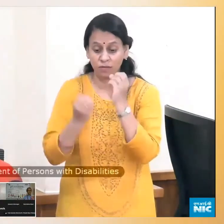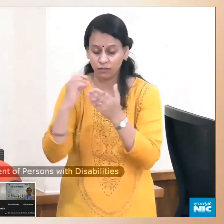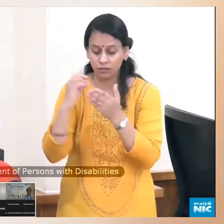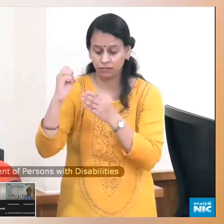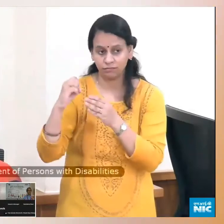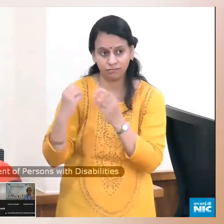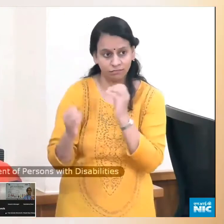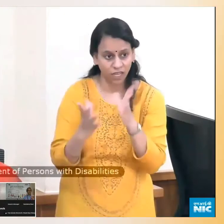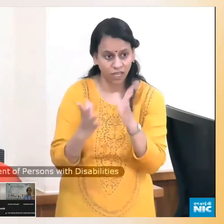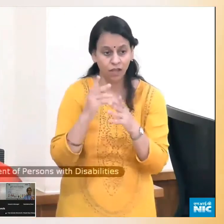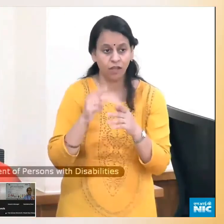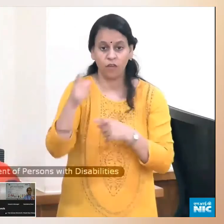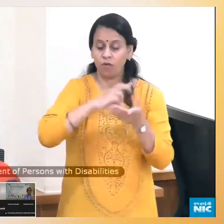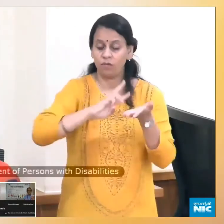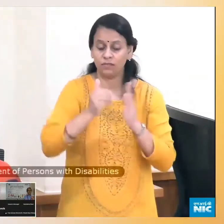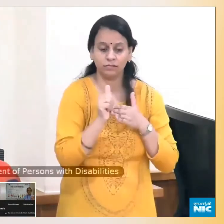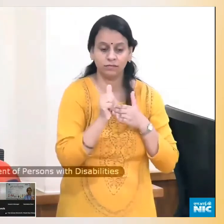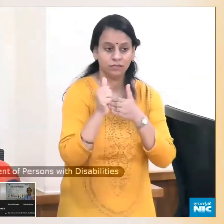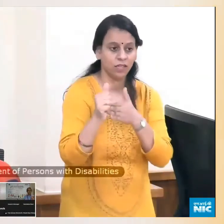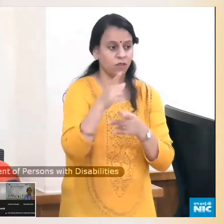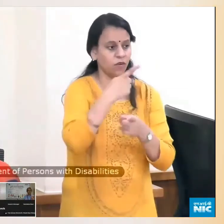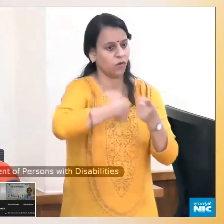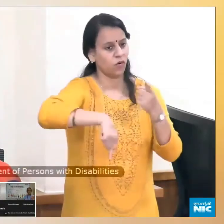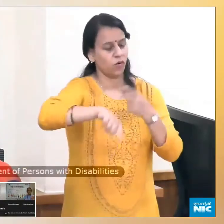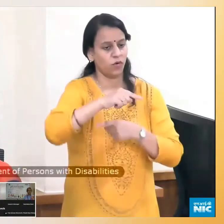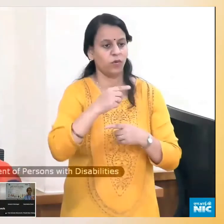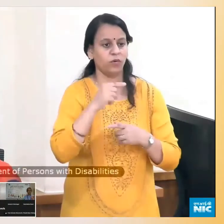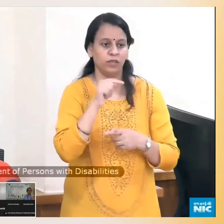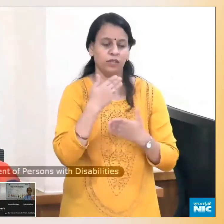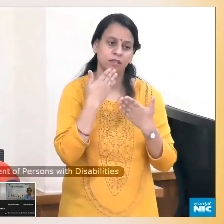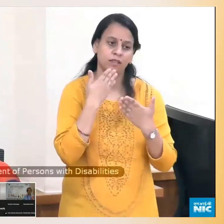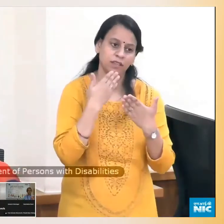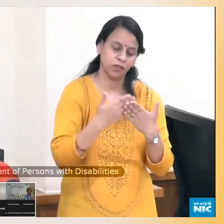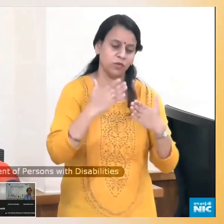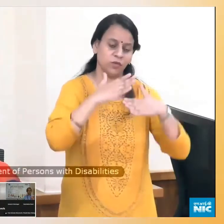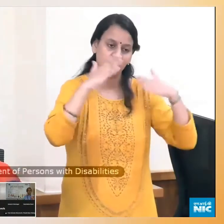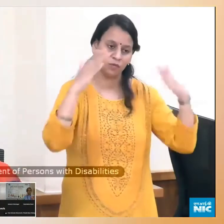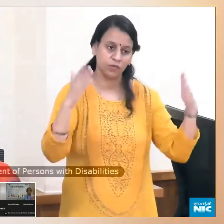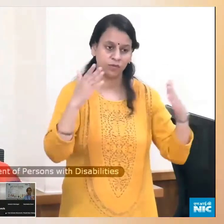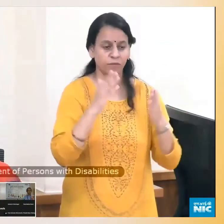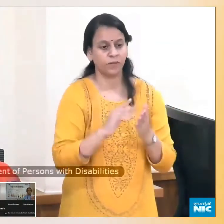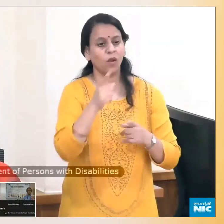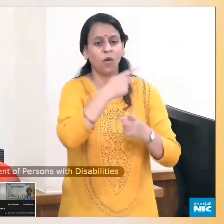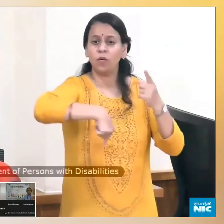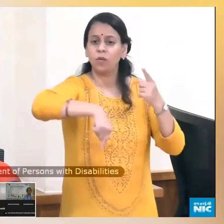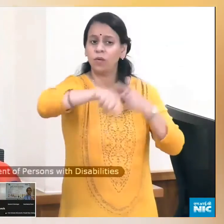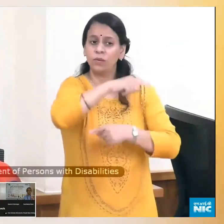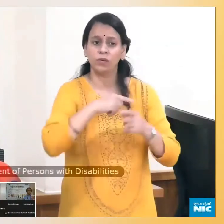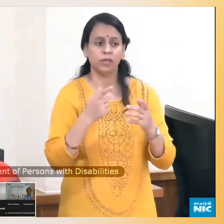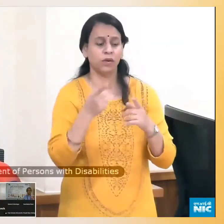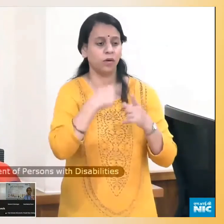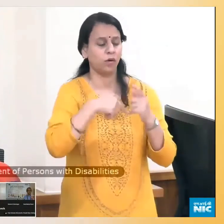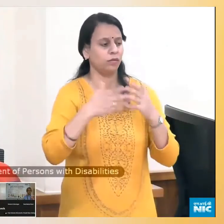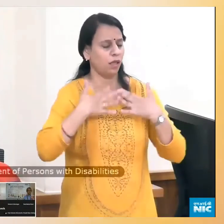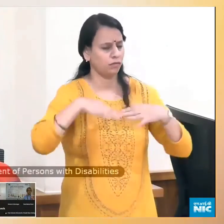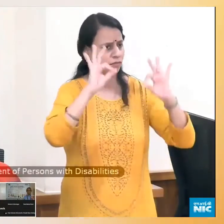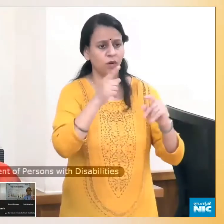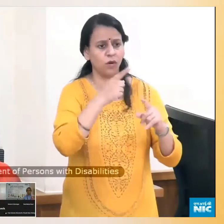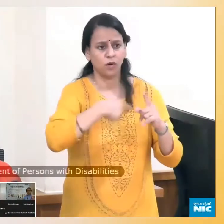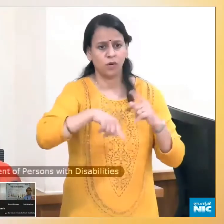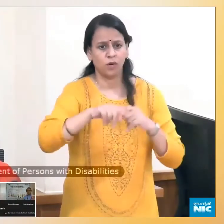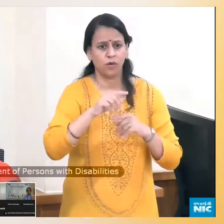मेरे माननीय मंत्री जी ने मेरे को दिया है, सबको दिया है, तो उसके लिए मैं उनको भी धन्यवाद करती हूँ। और सबको स्वस्थ